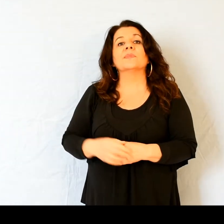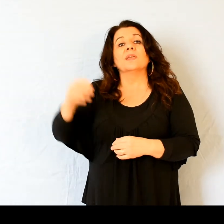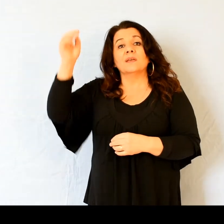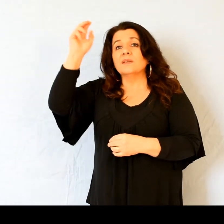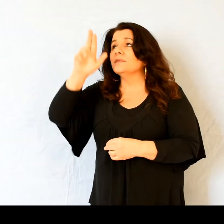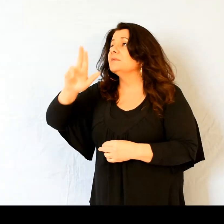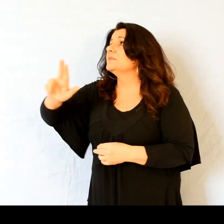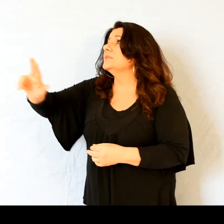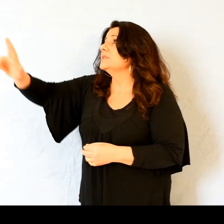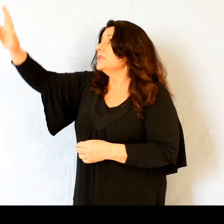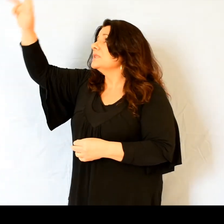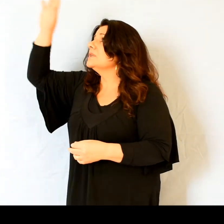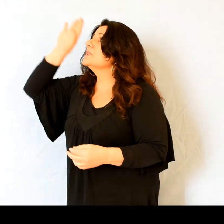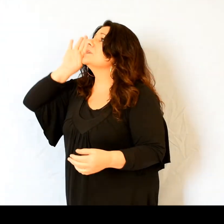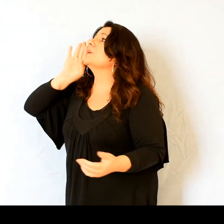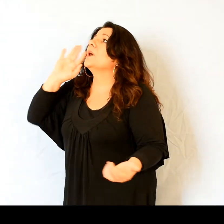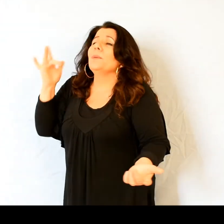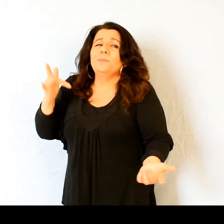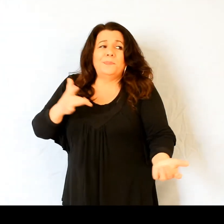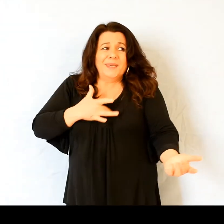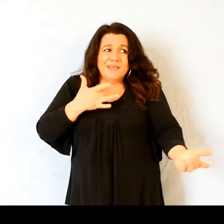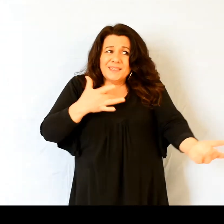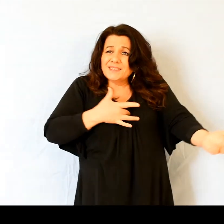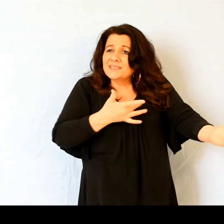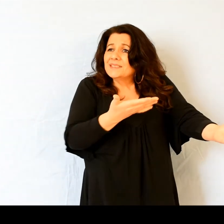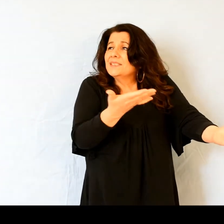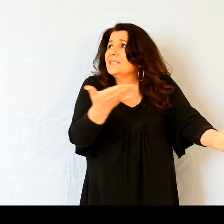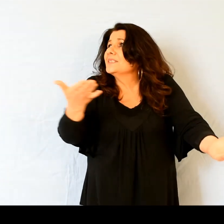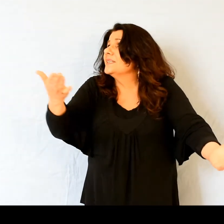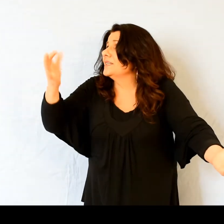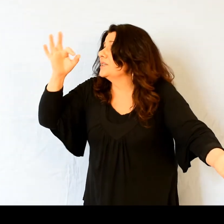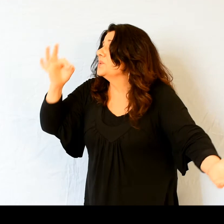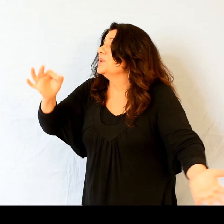Seigneur, car nous avons péché.